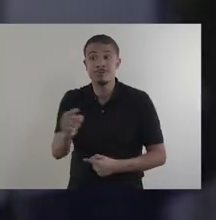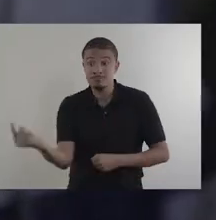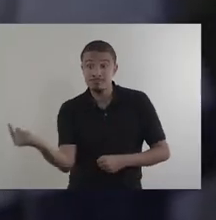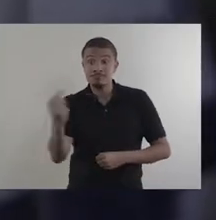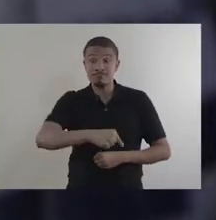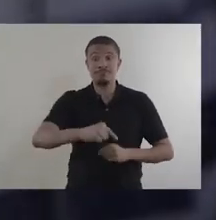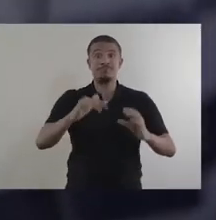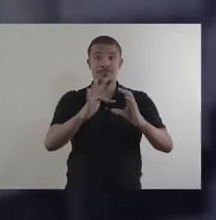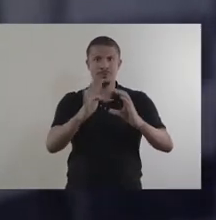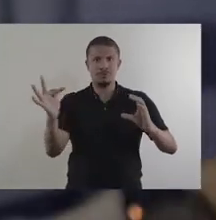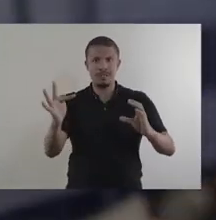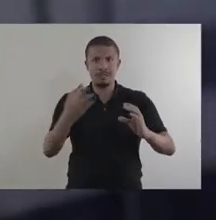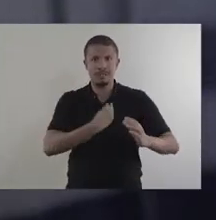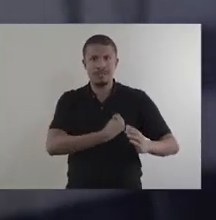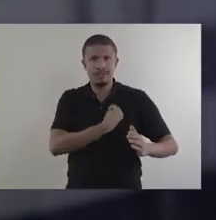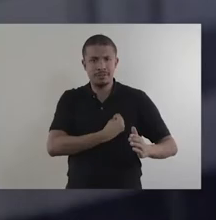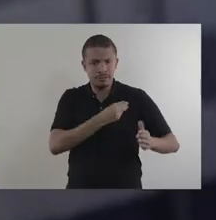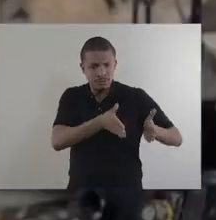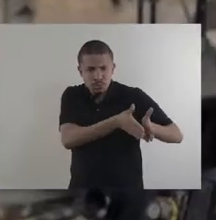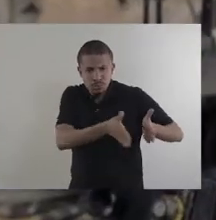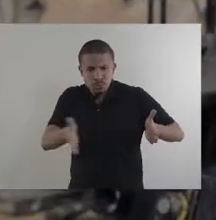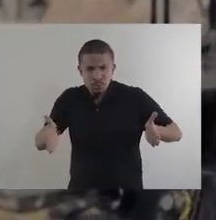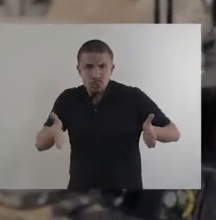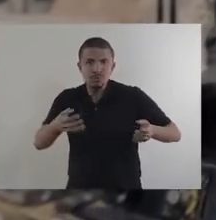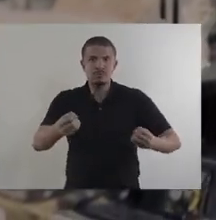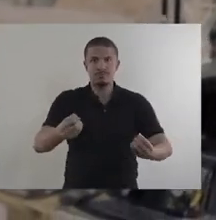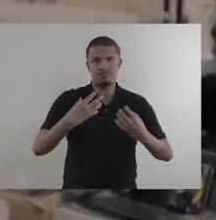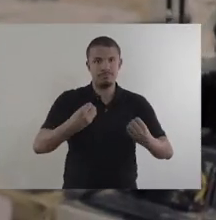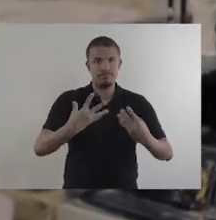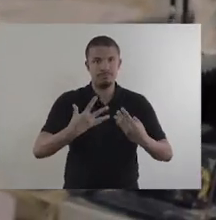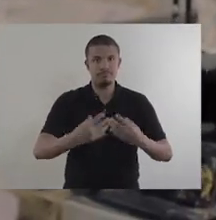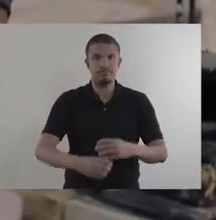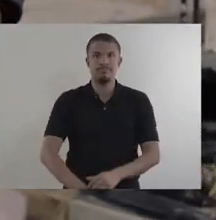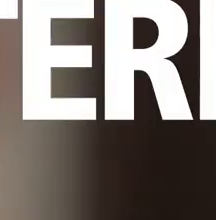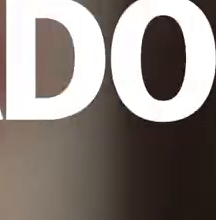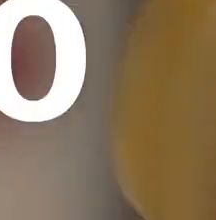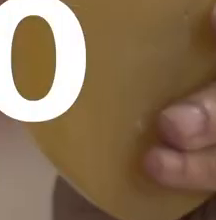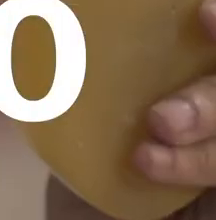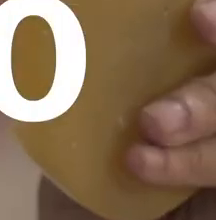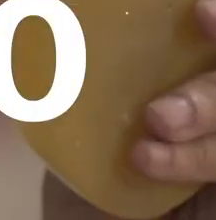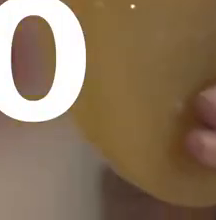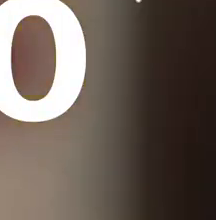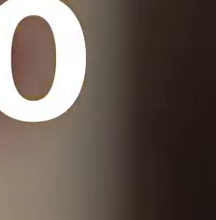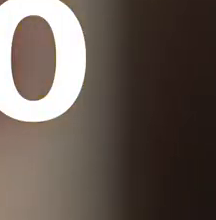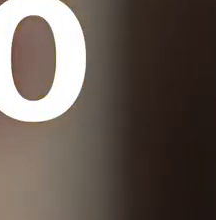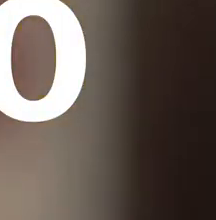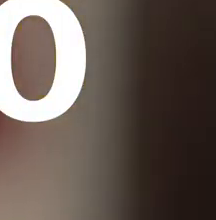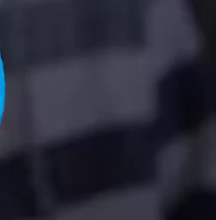cumprir. Quando ele vem para a FUMEC e tem esse acolhimento, ele nos traz uma lição de vida.